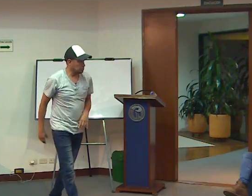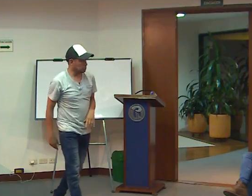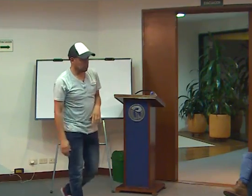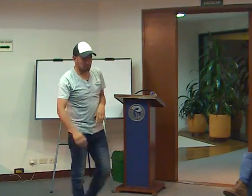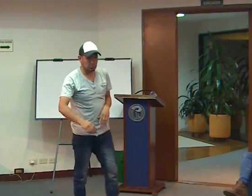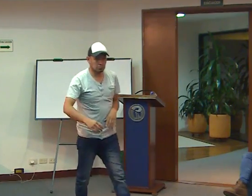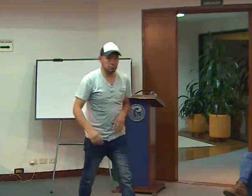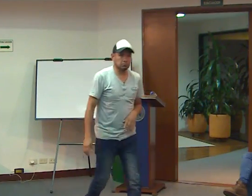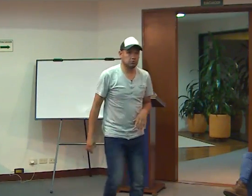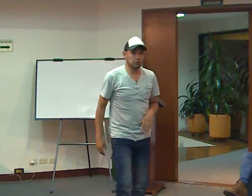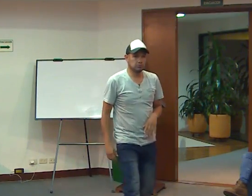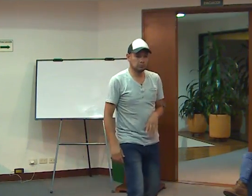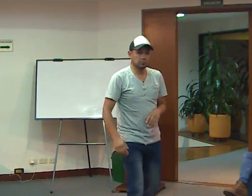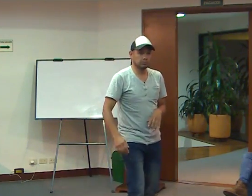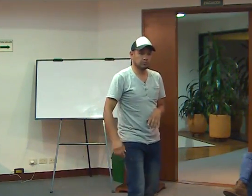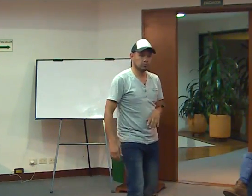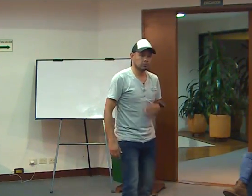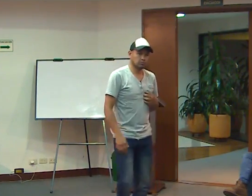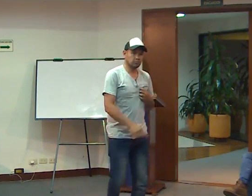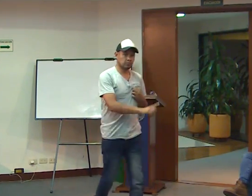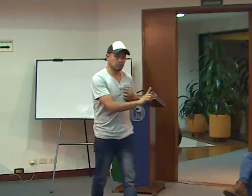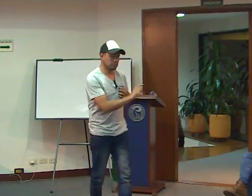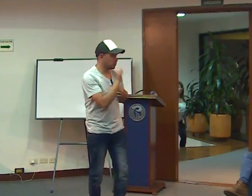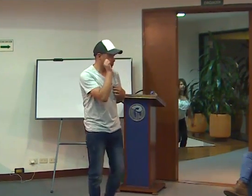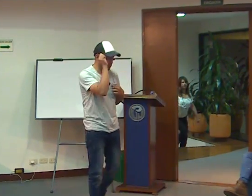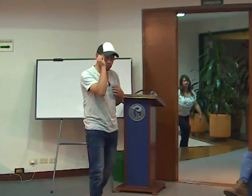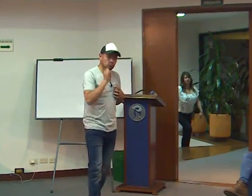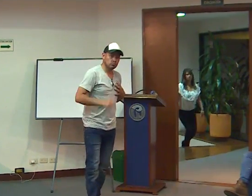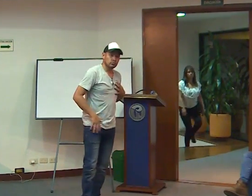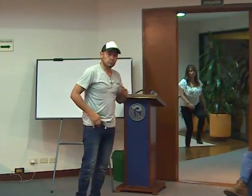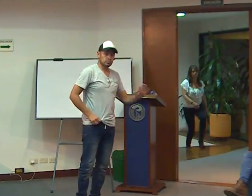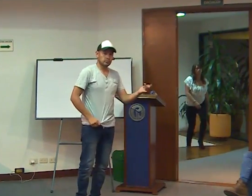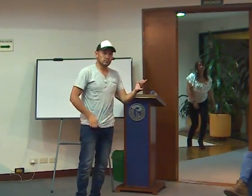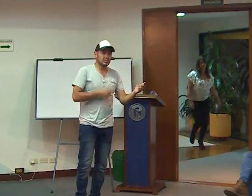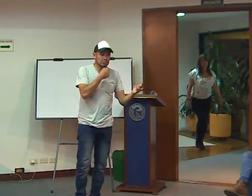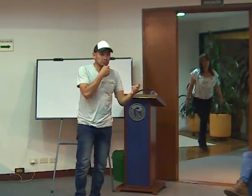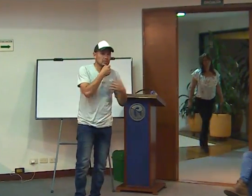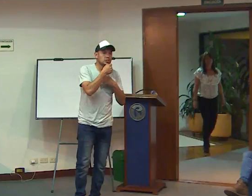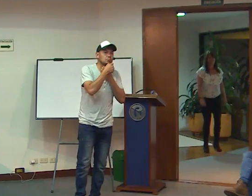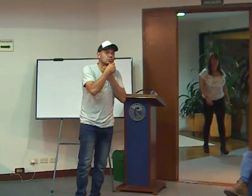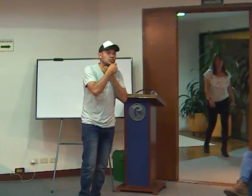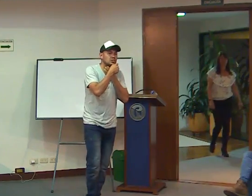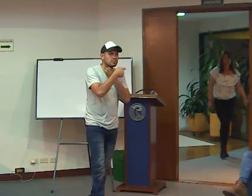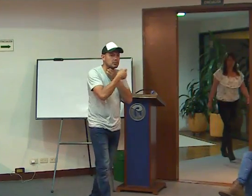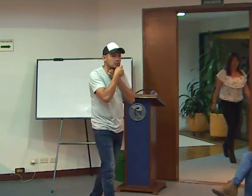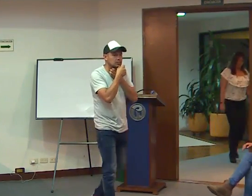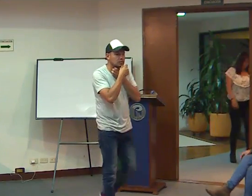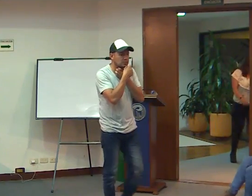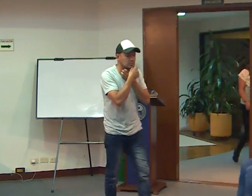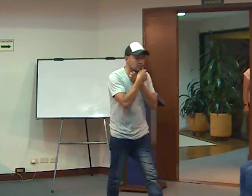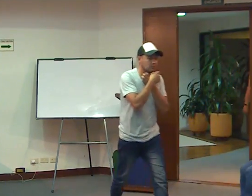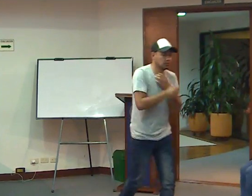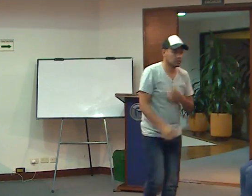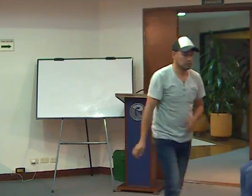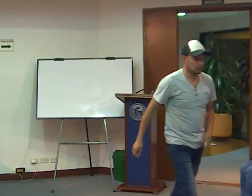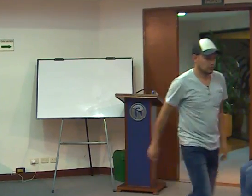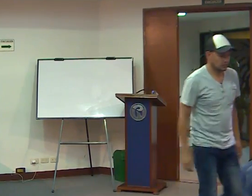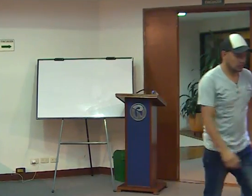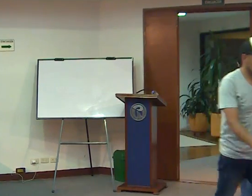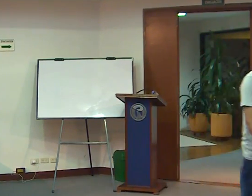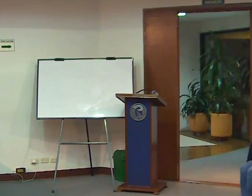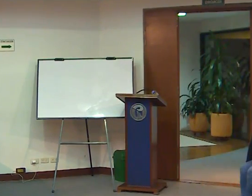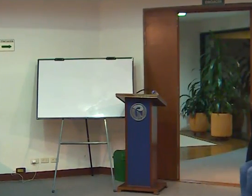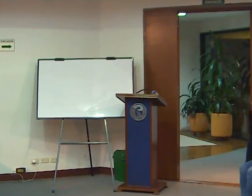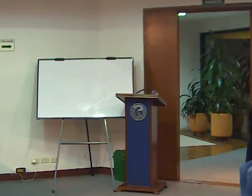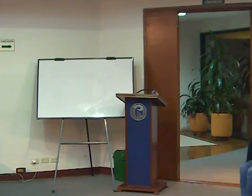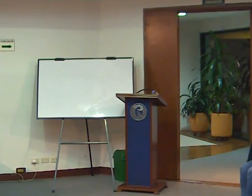entonces sería muy oportuno que se recogiera un representante sordo para que participara en las mesas. Ay, Angélica, se me olvidó